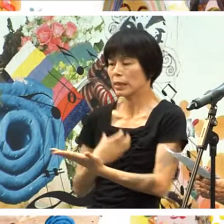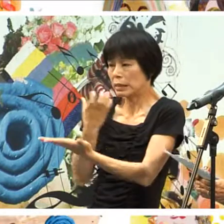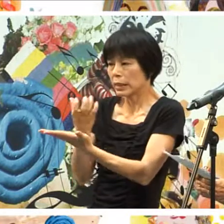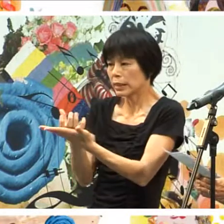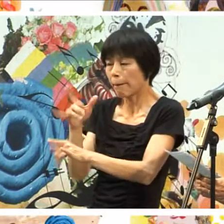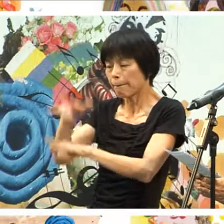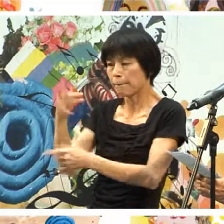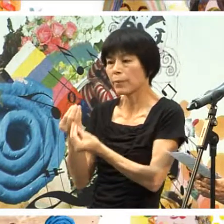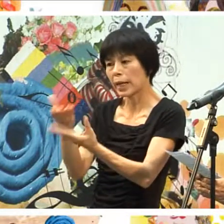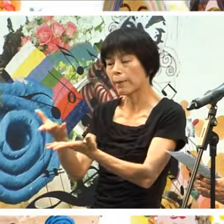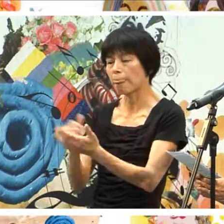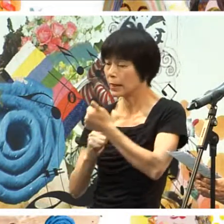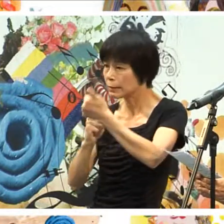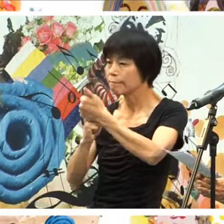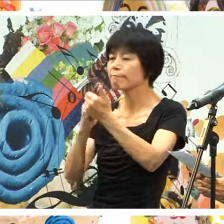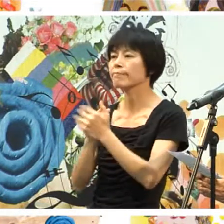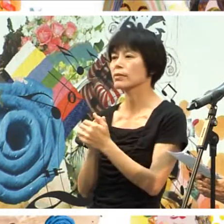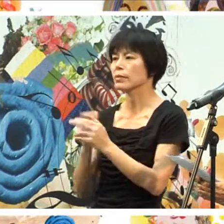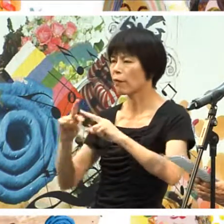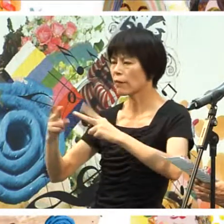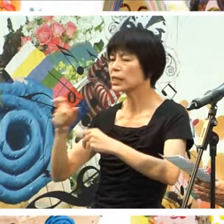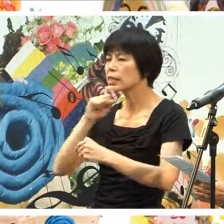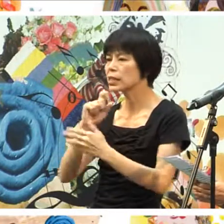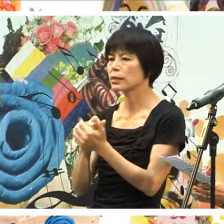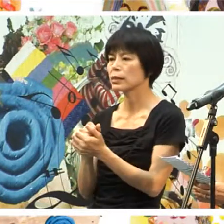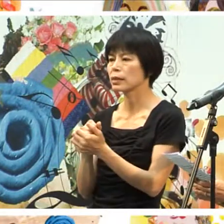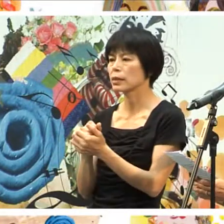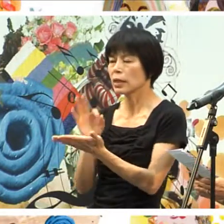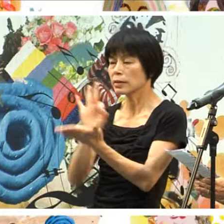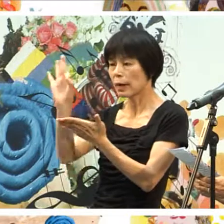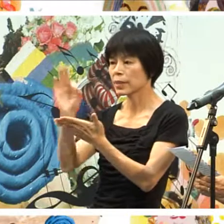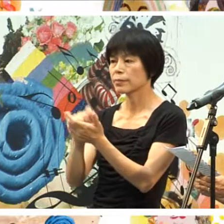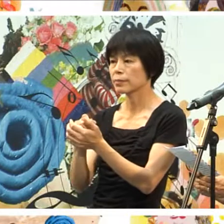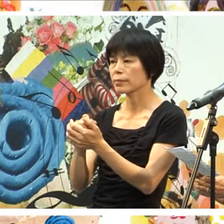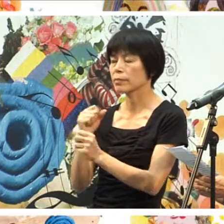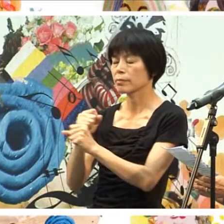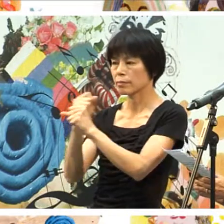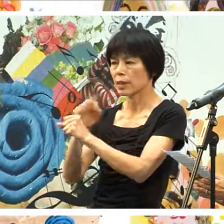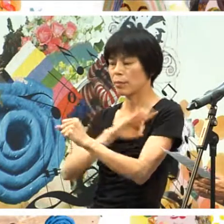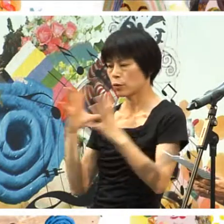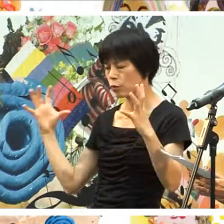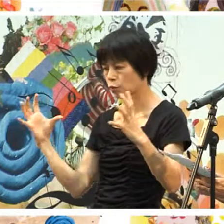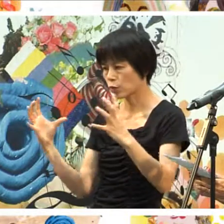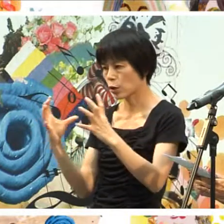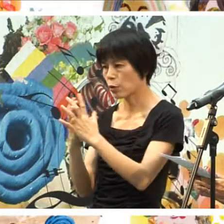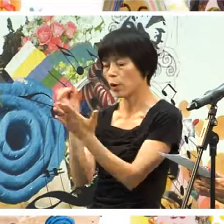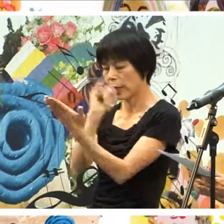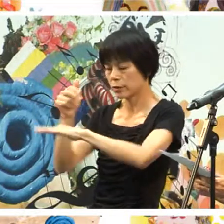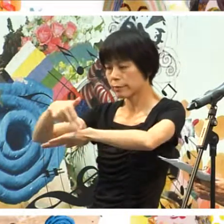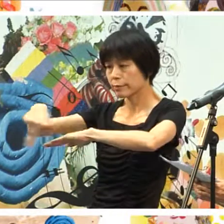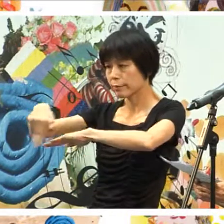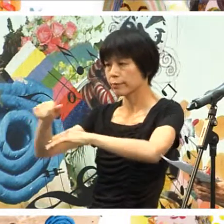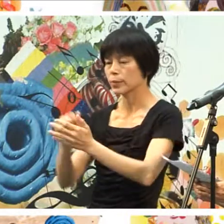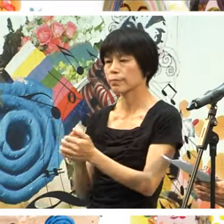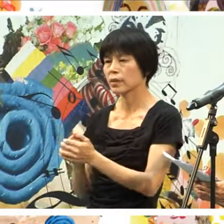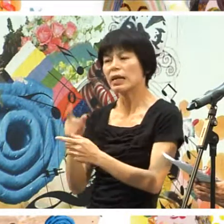金會的支持，展開了是 為期3年的賽馬會共融藝術計劃。在